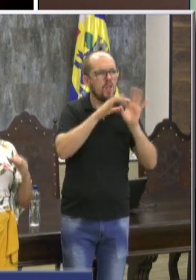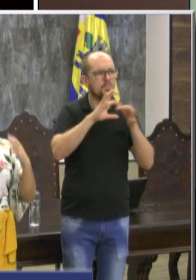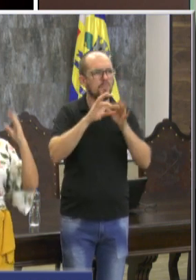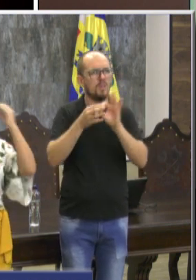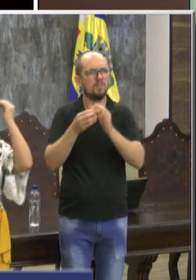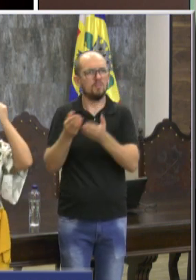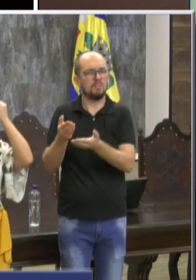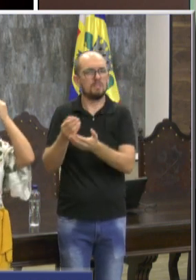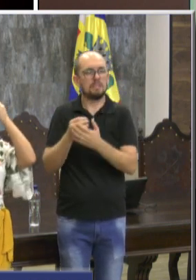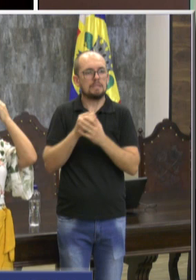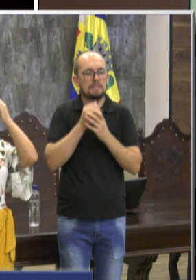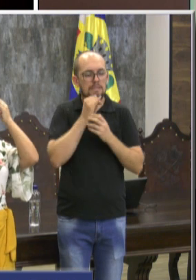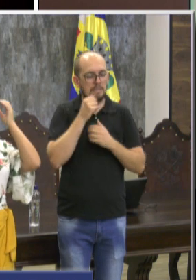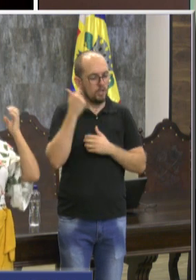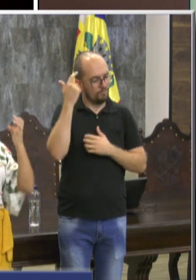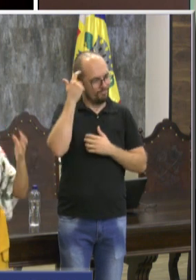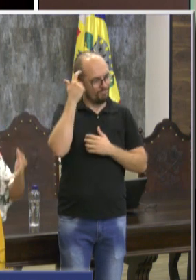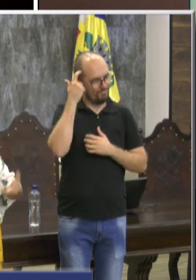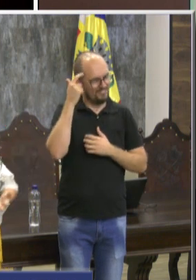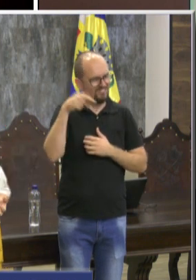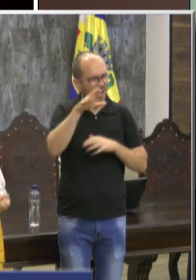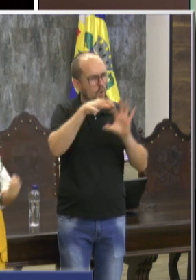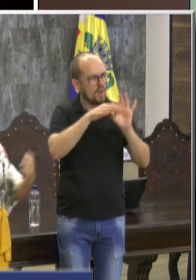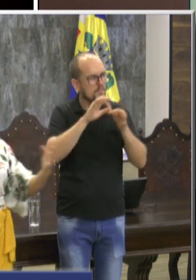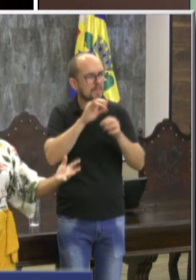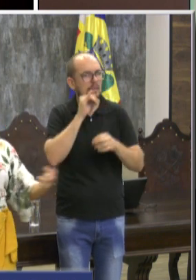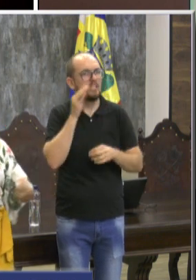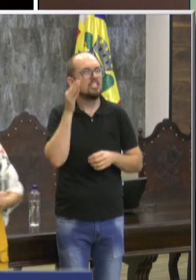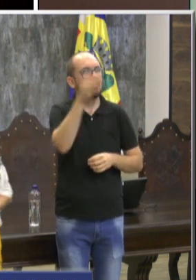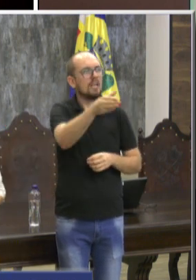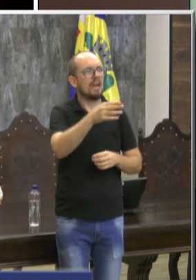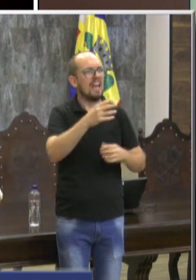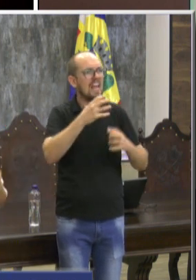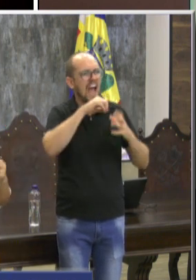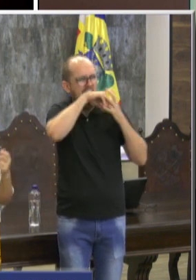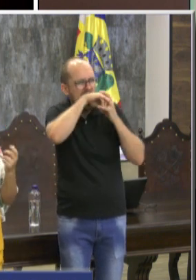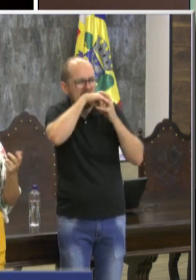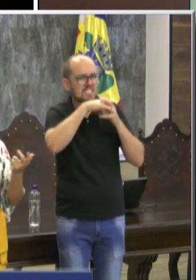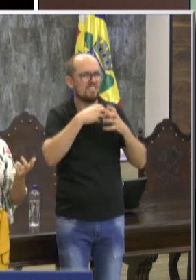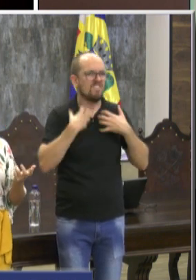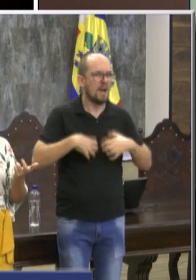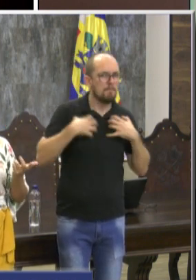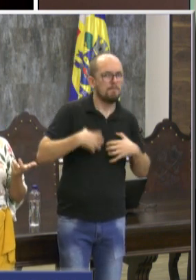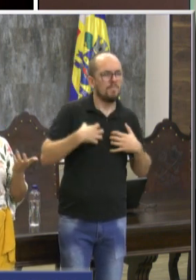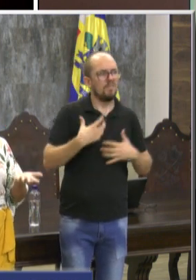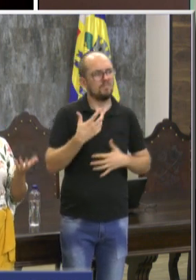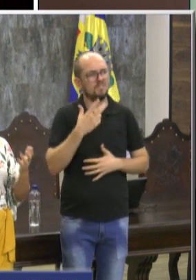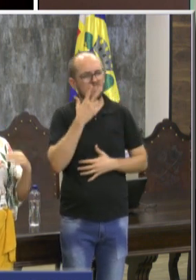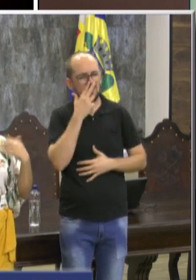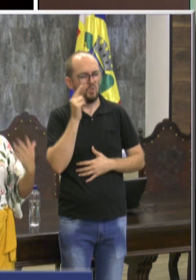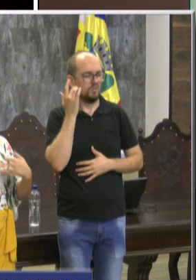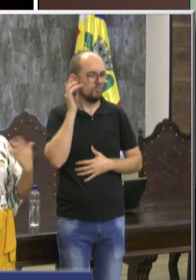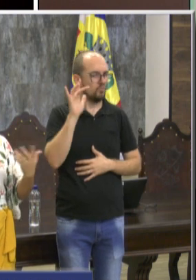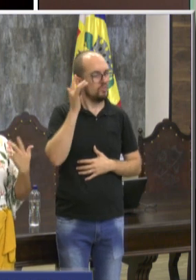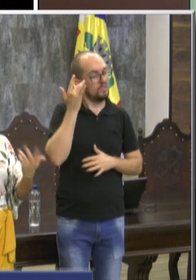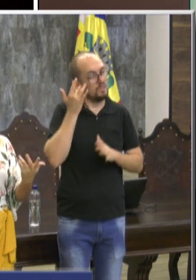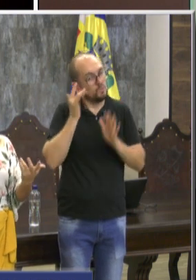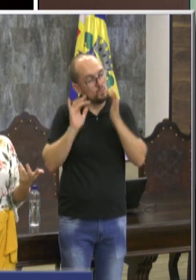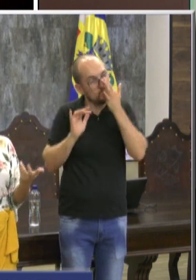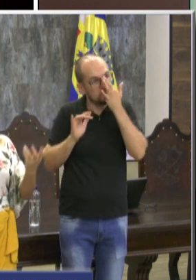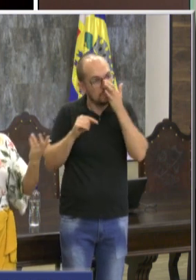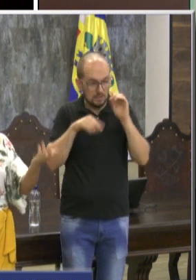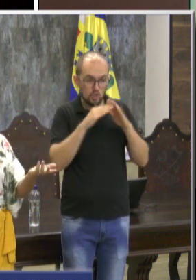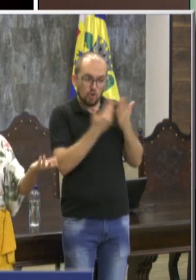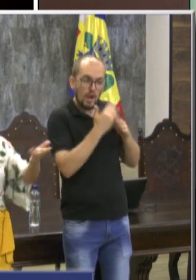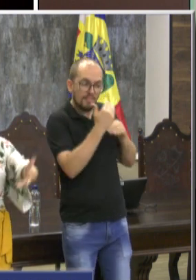lá, vem um monte de dúvidas, né? E se chegar lá ele ficar bravo? E se chegar lá ele não quiser correr? E a gente está falando que ele está se desenvolvendo tão bem na